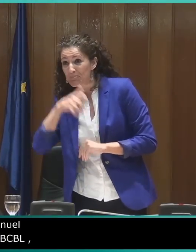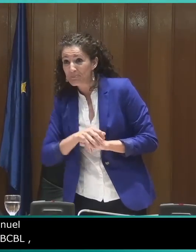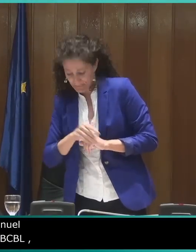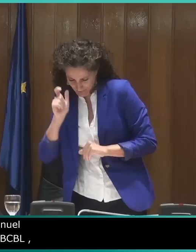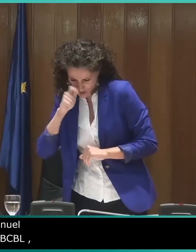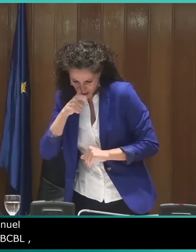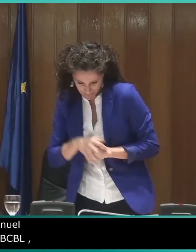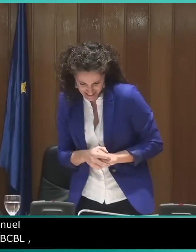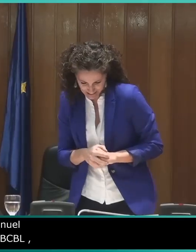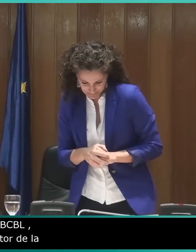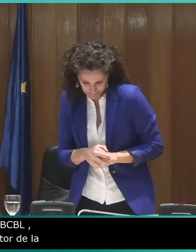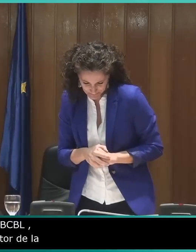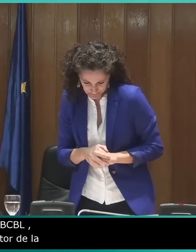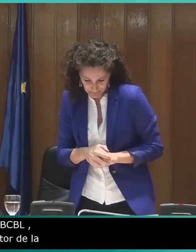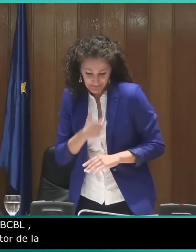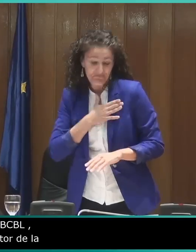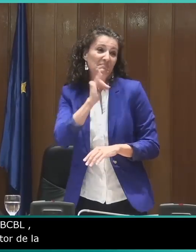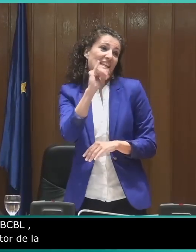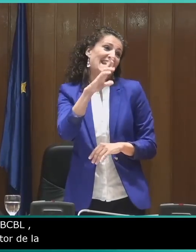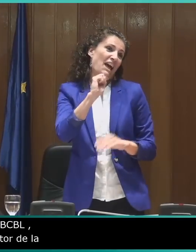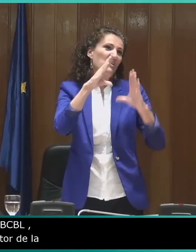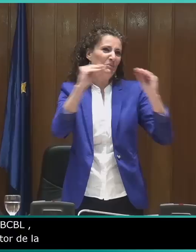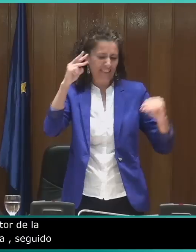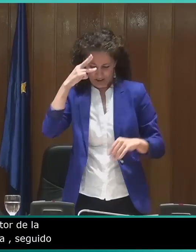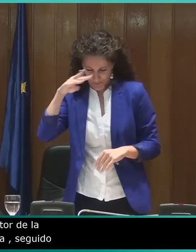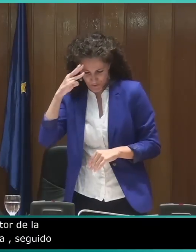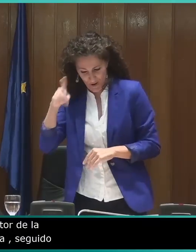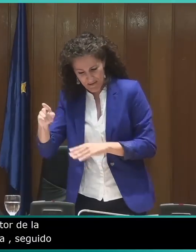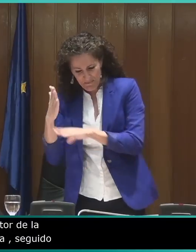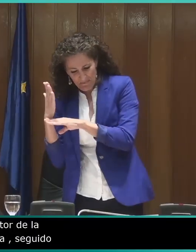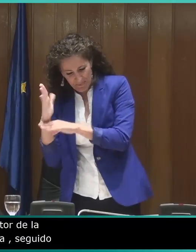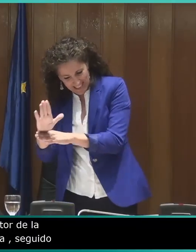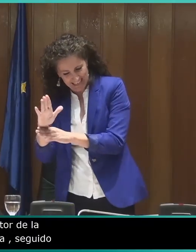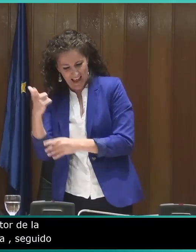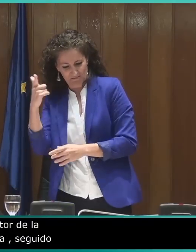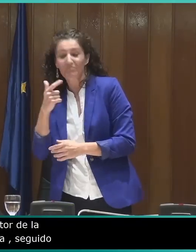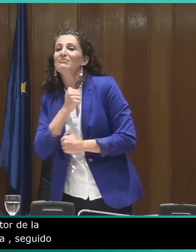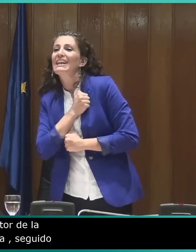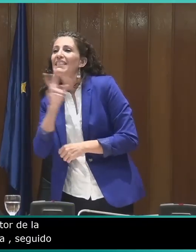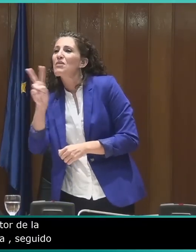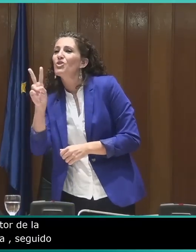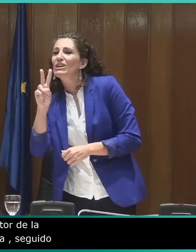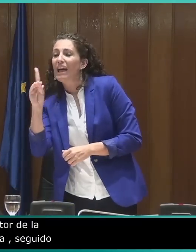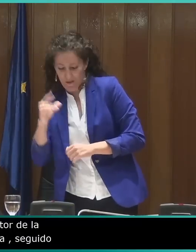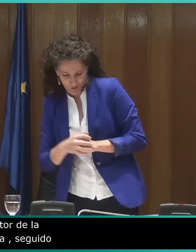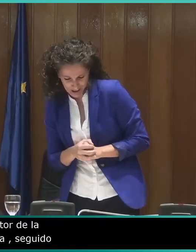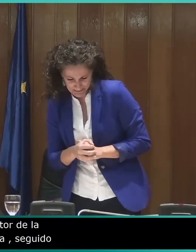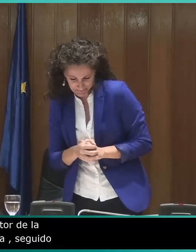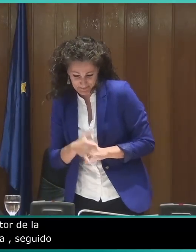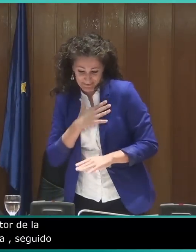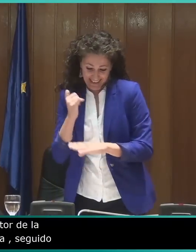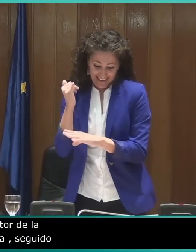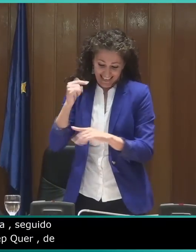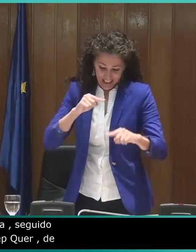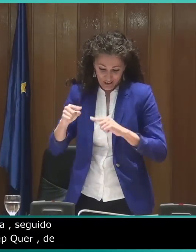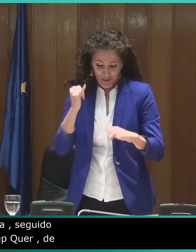seguido por la ponencia de Josep Kerr, de Icrea Universitat Pompeu Fabra y